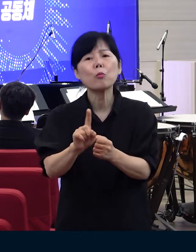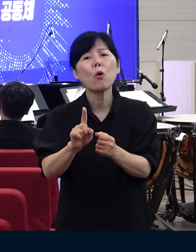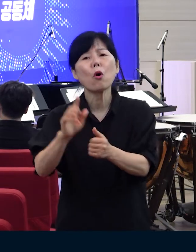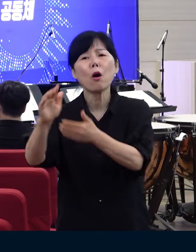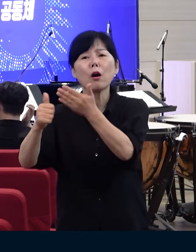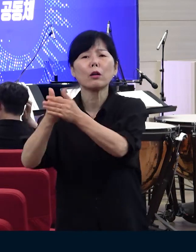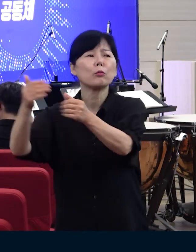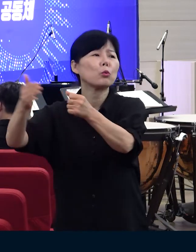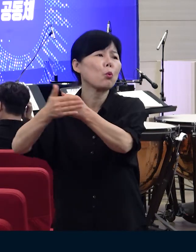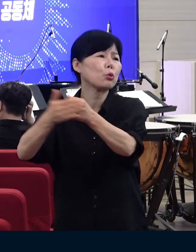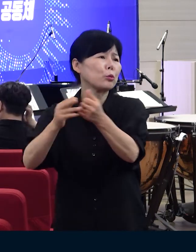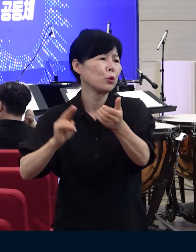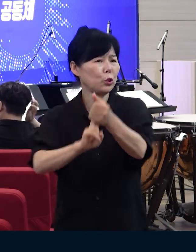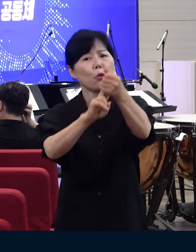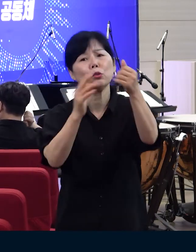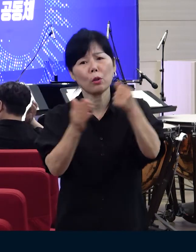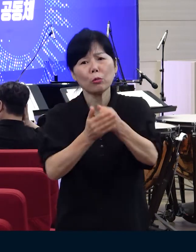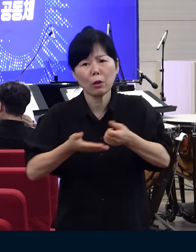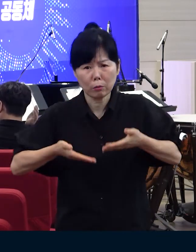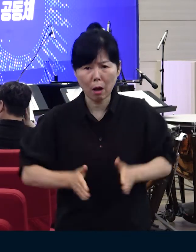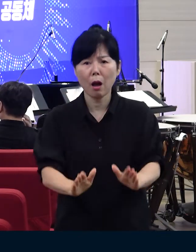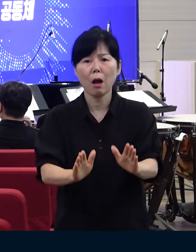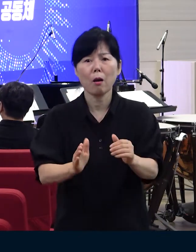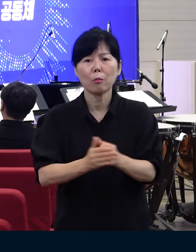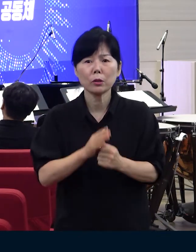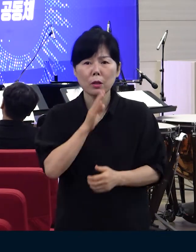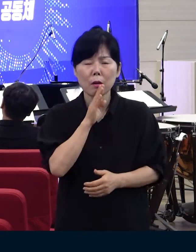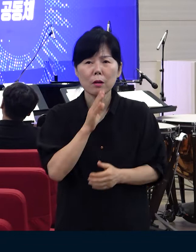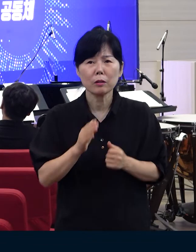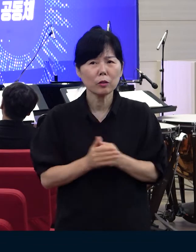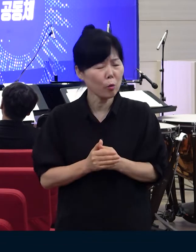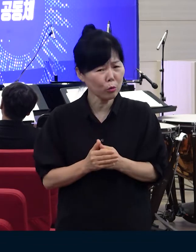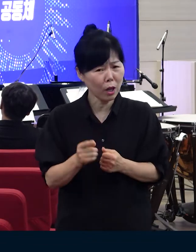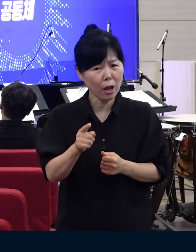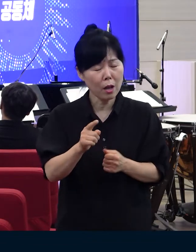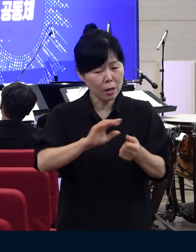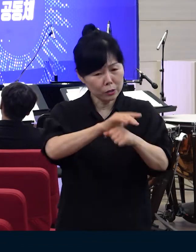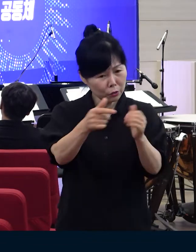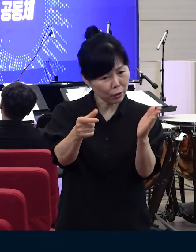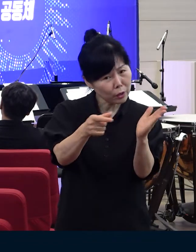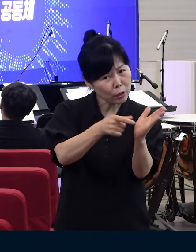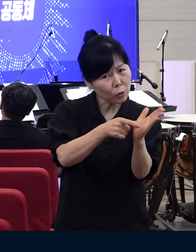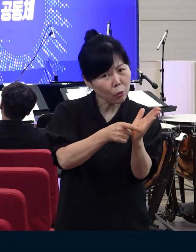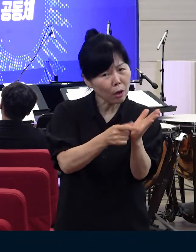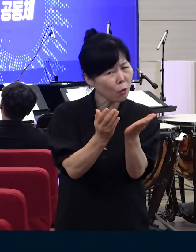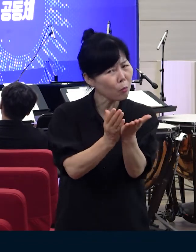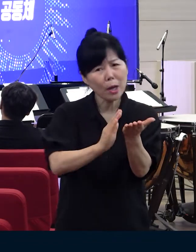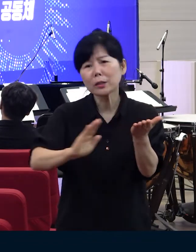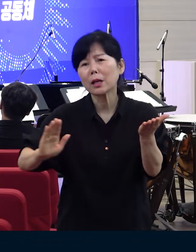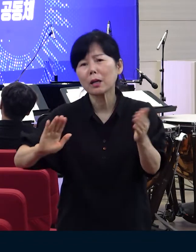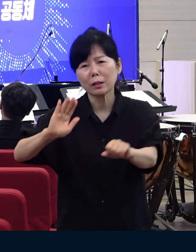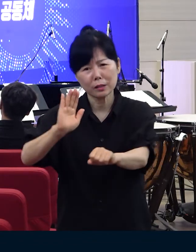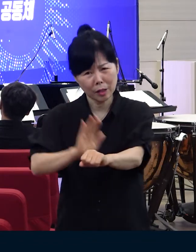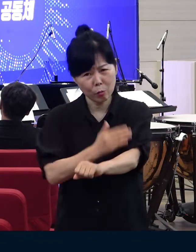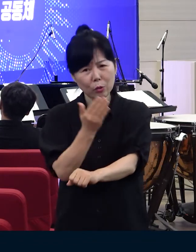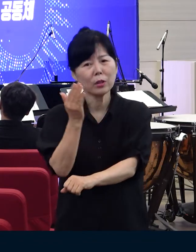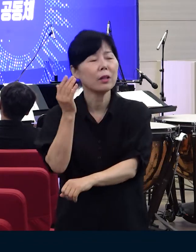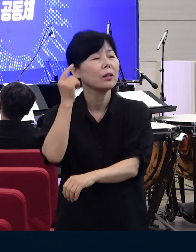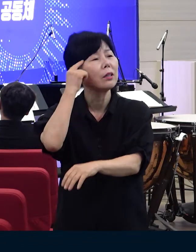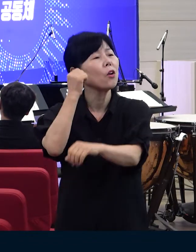절대로 체질이 아니죠. 그렇죠? 그렇기 때문에 이거는 성경의 기록과도 배치가 되는 잘못된